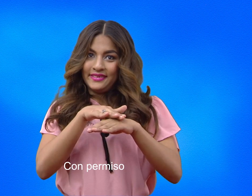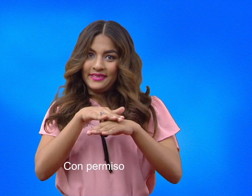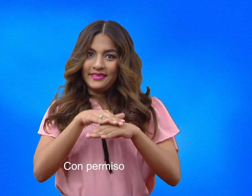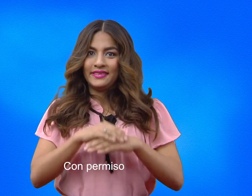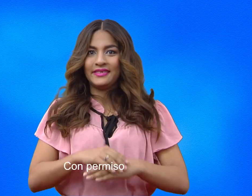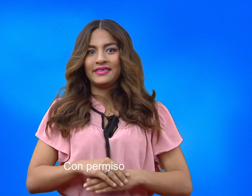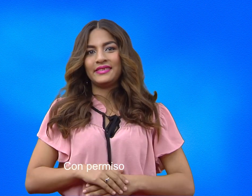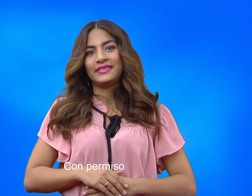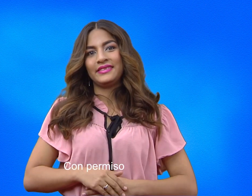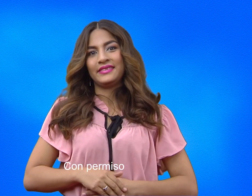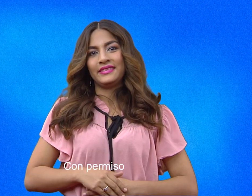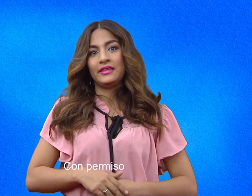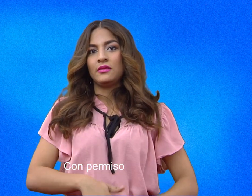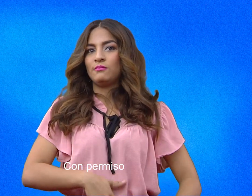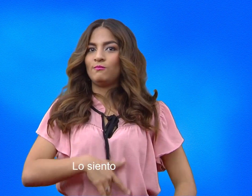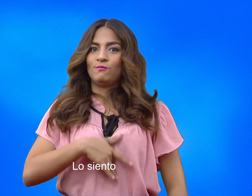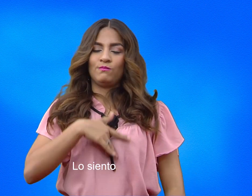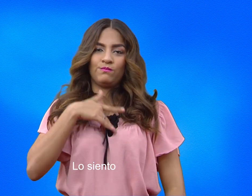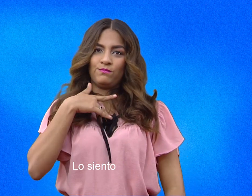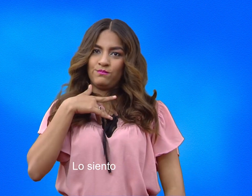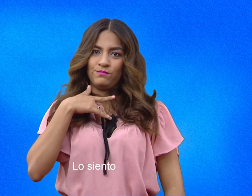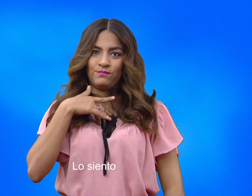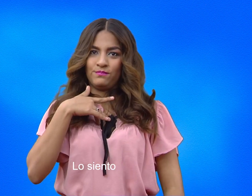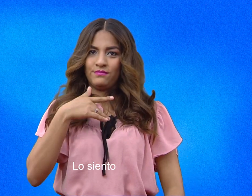permiso. Lo siento.